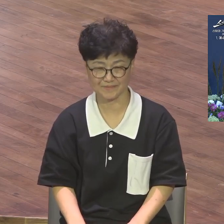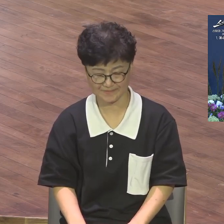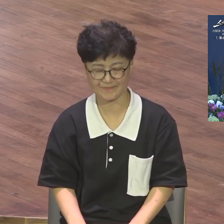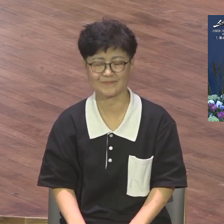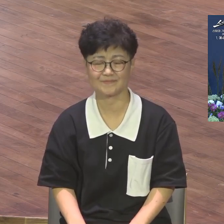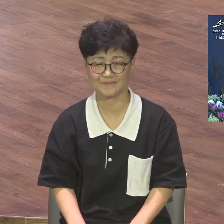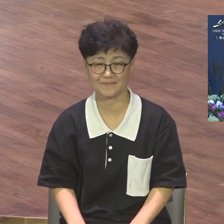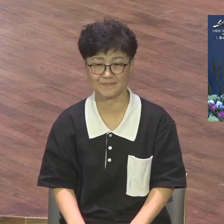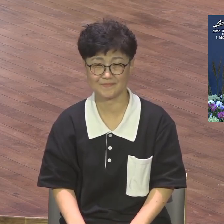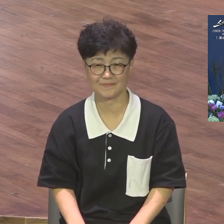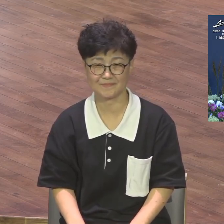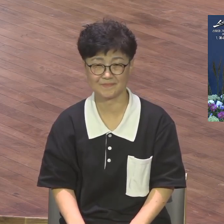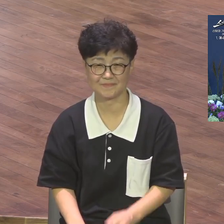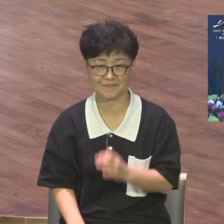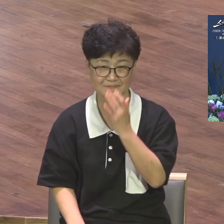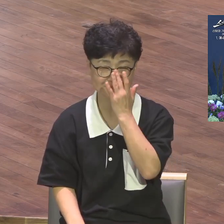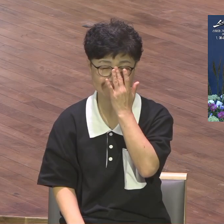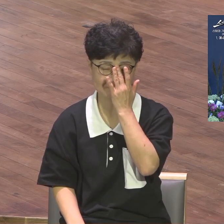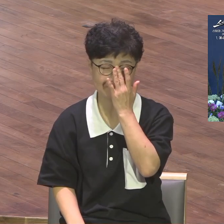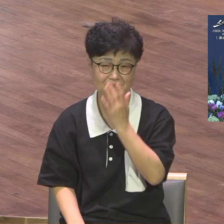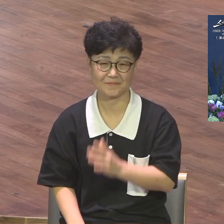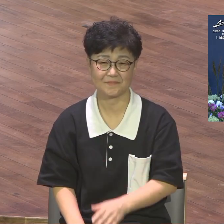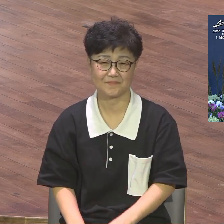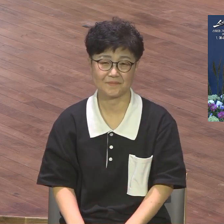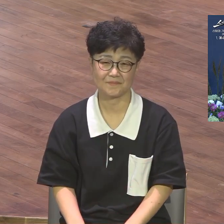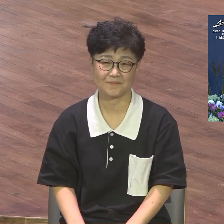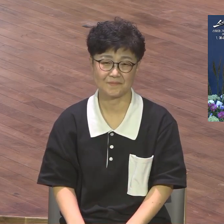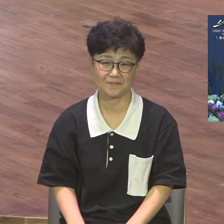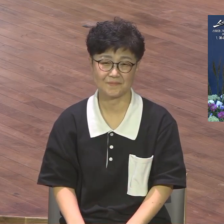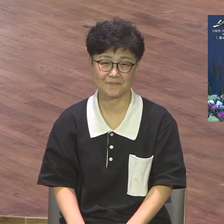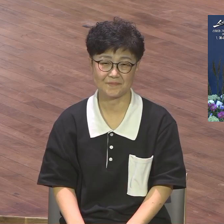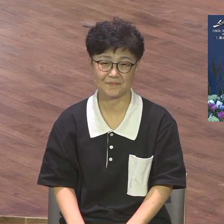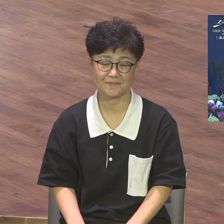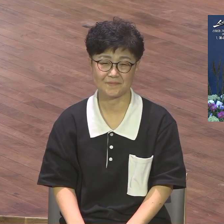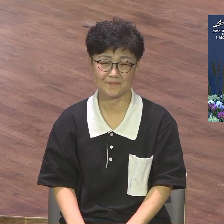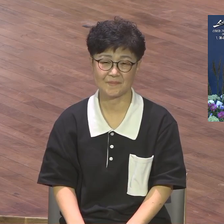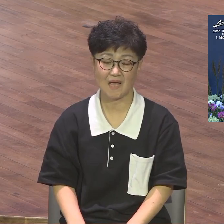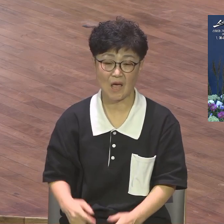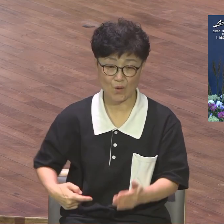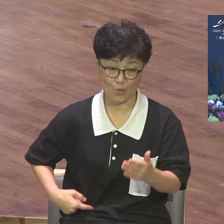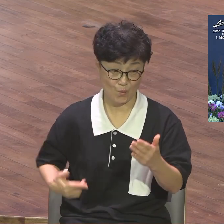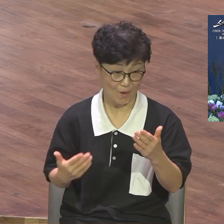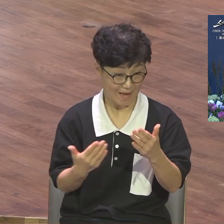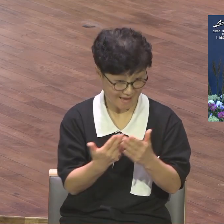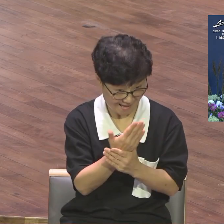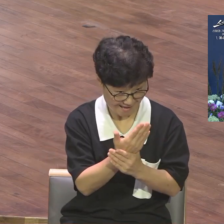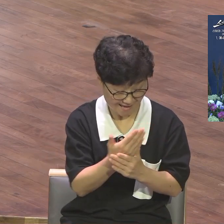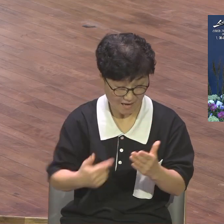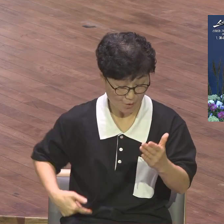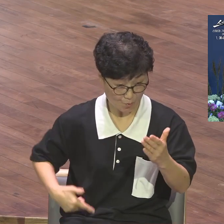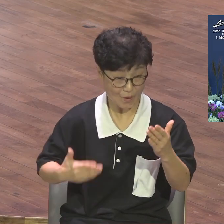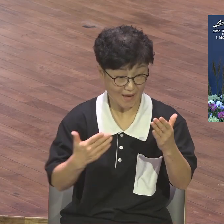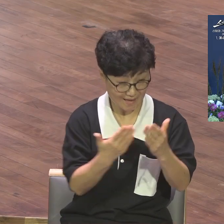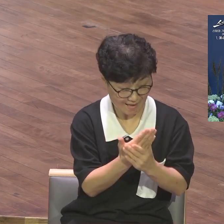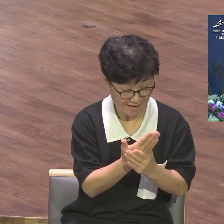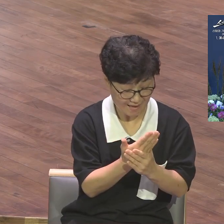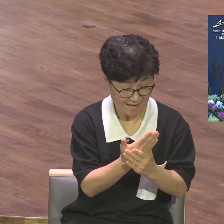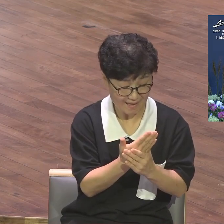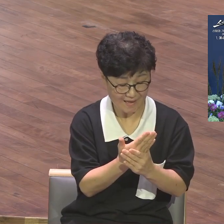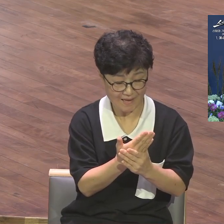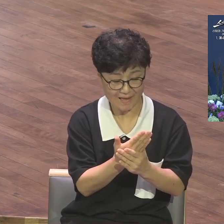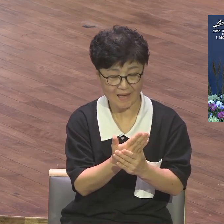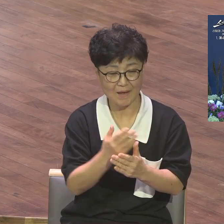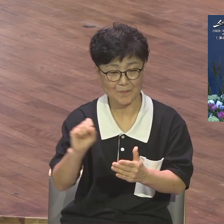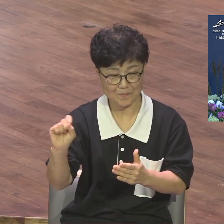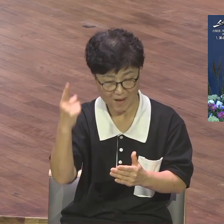하나님 만날 수 있도록 하나님 그렇게 세팅을 해놓으신 거거든요. 그래서 바로 이 회개라는 이 장치를 통해 베드로와 삭개오가 구원에 이를